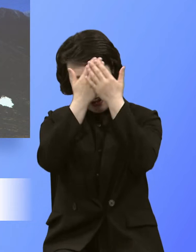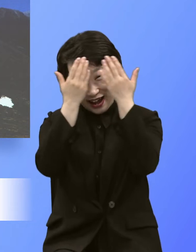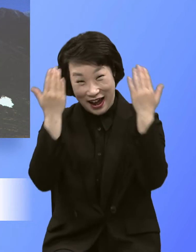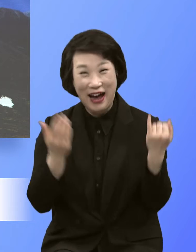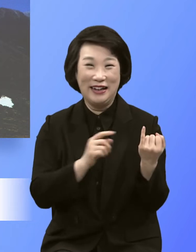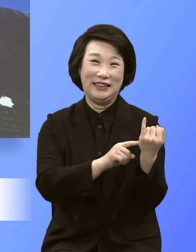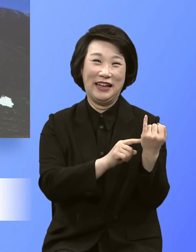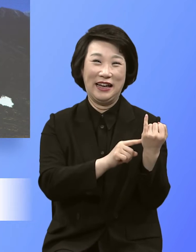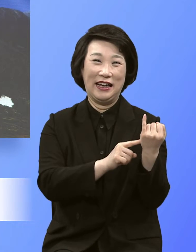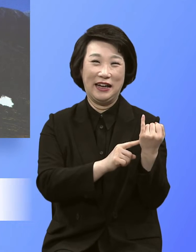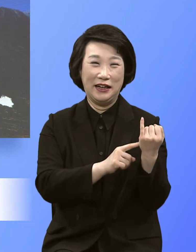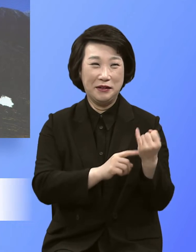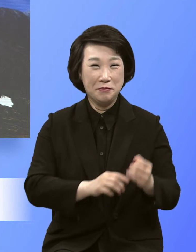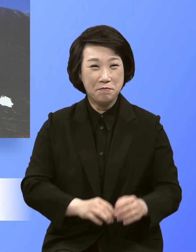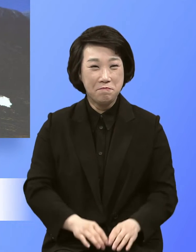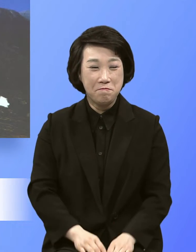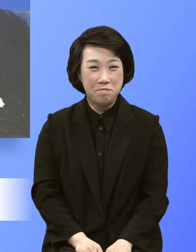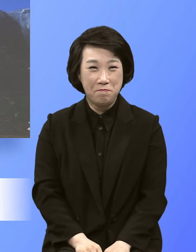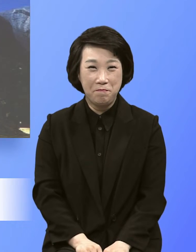생겼습니다.